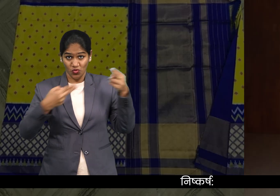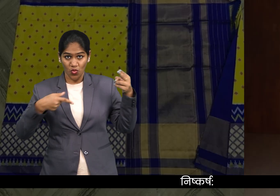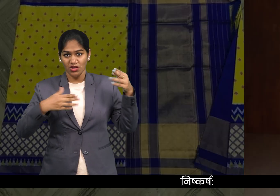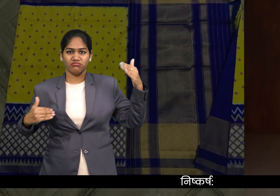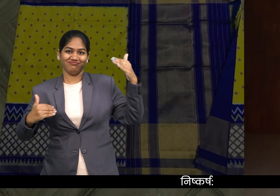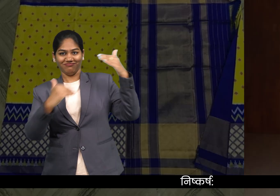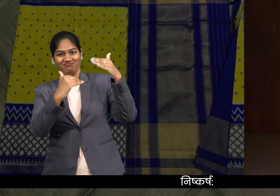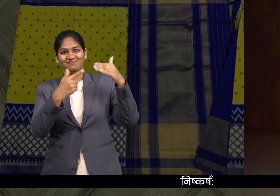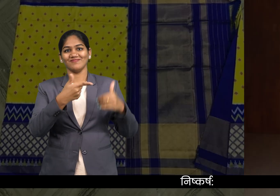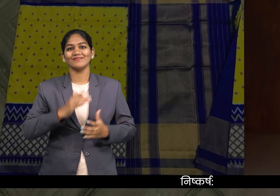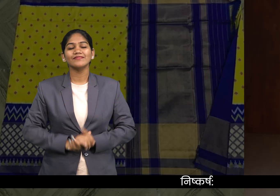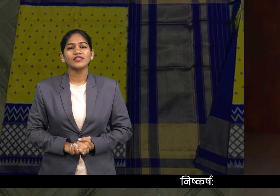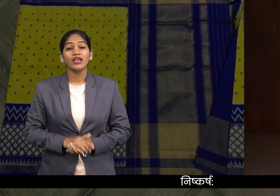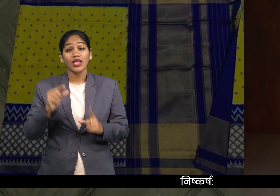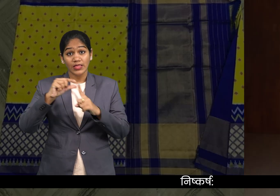निष्कर्ष।